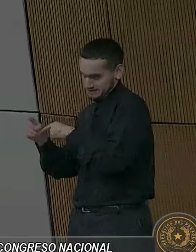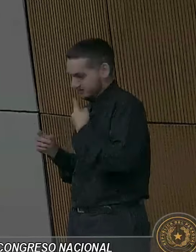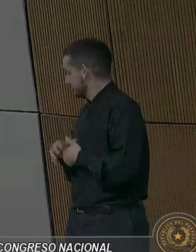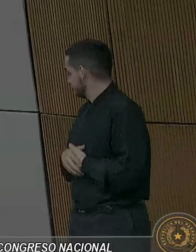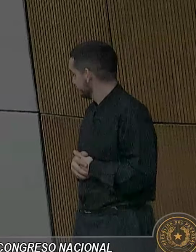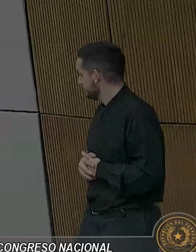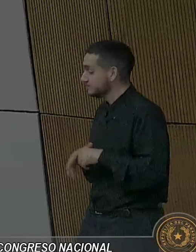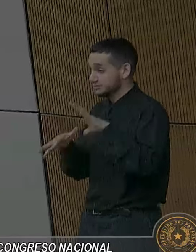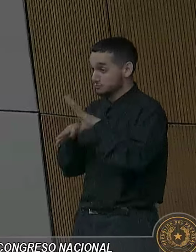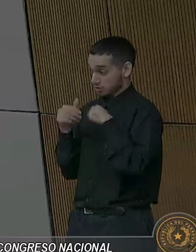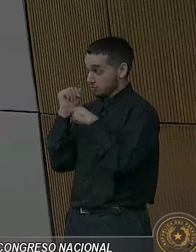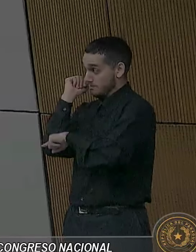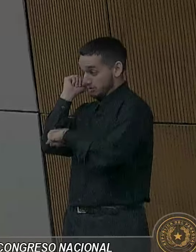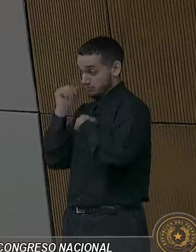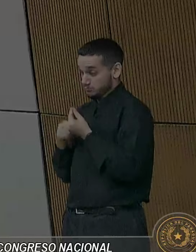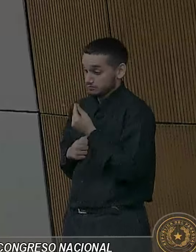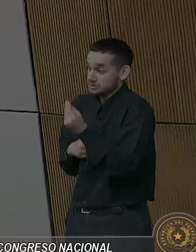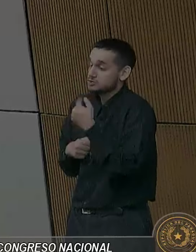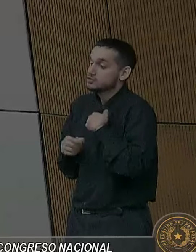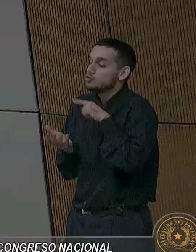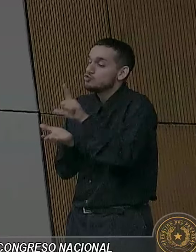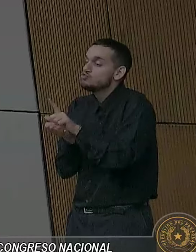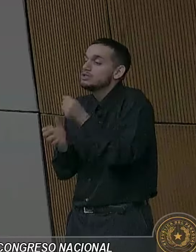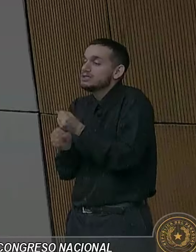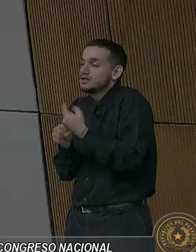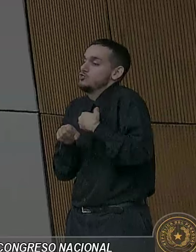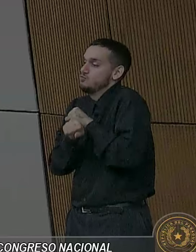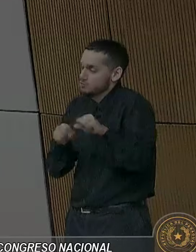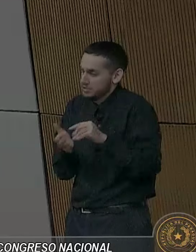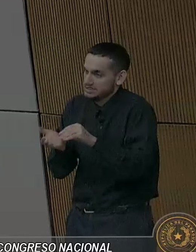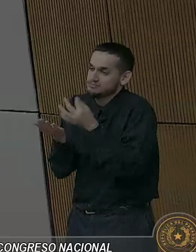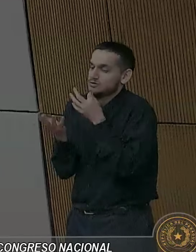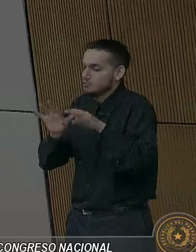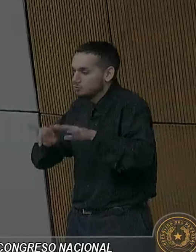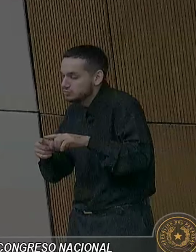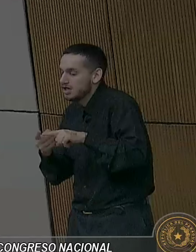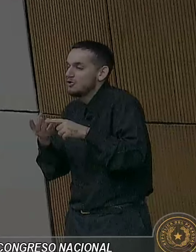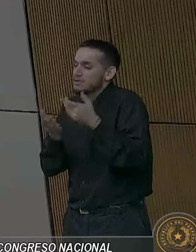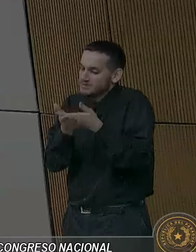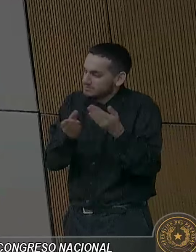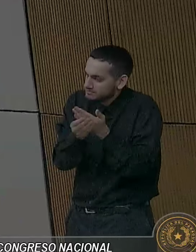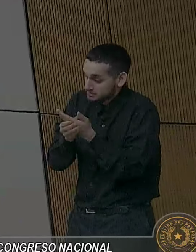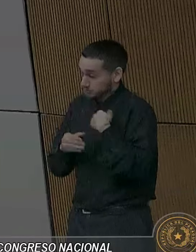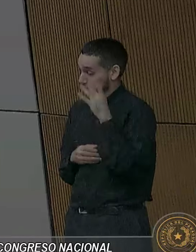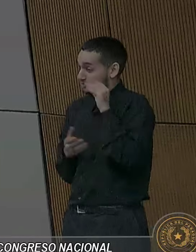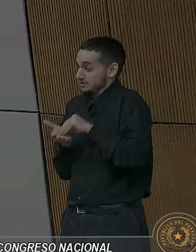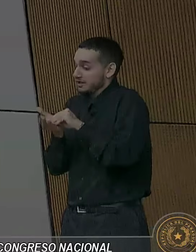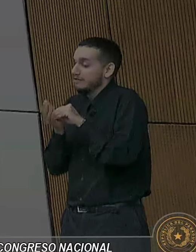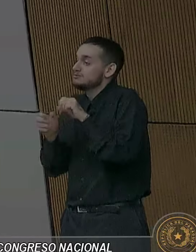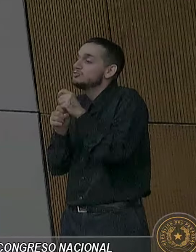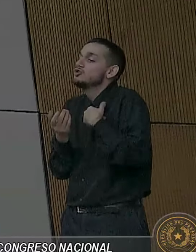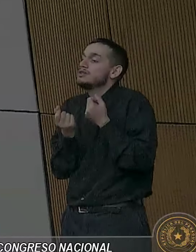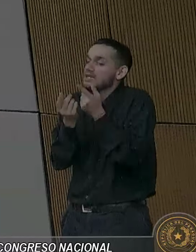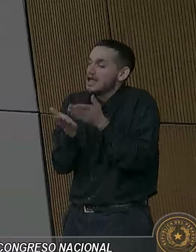como empleado ahí, ¿verdad? Que se ponga en un lugar que él pueda hacer, que pueda servir, ¿verdad? Que